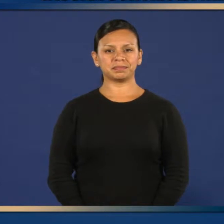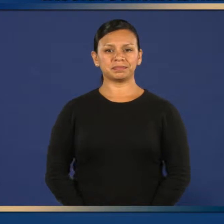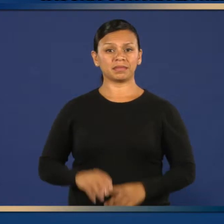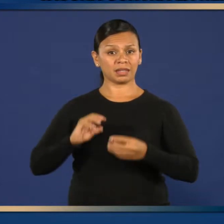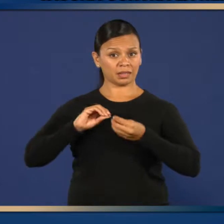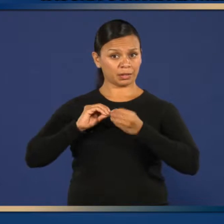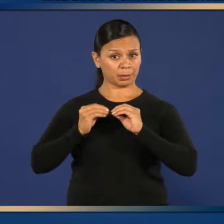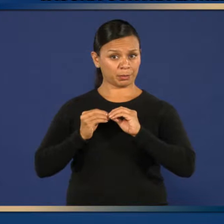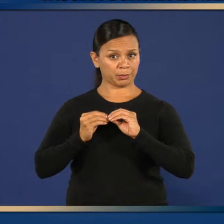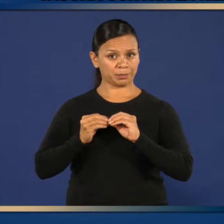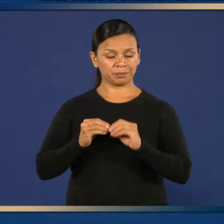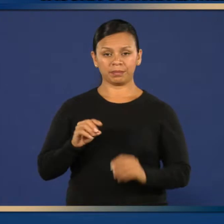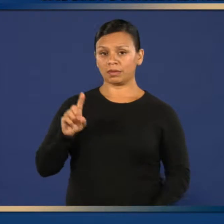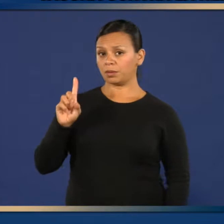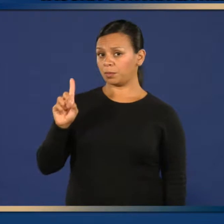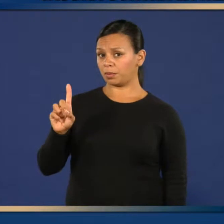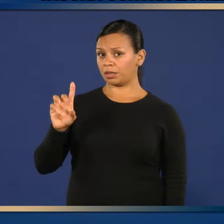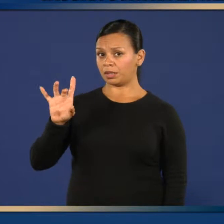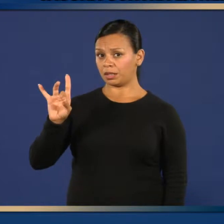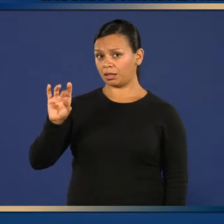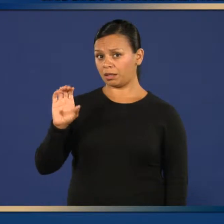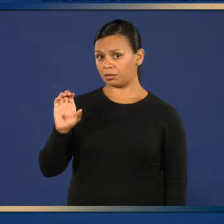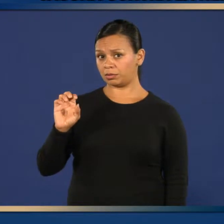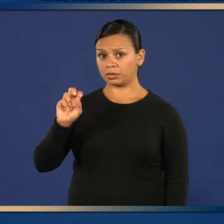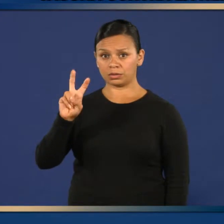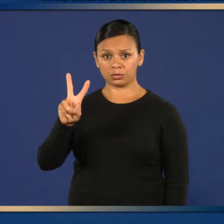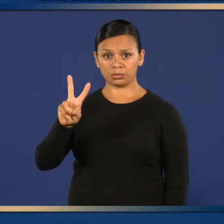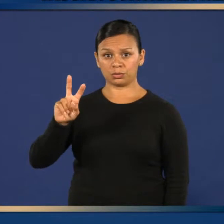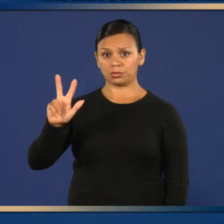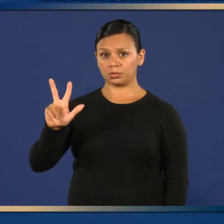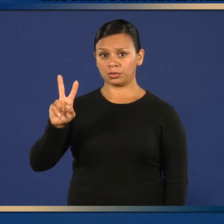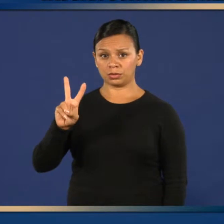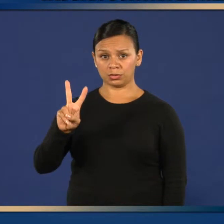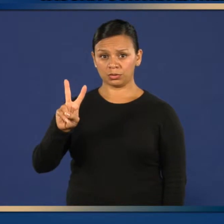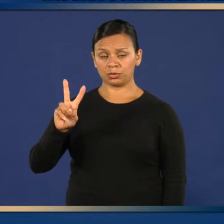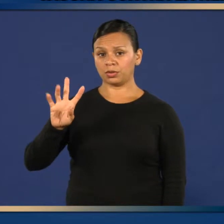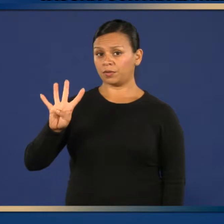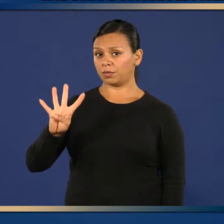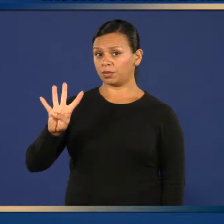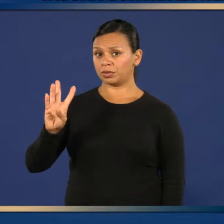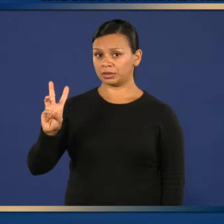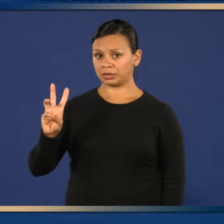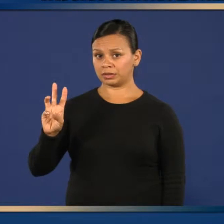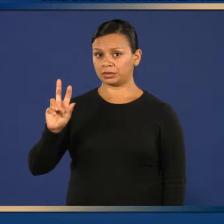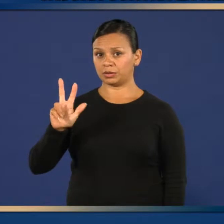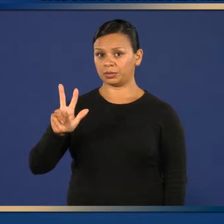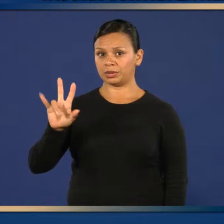llame al 1 800 232